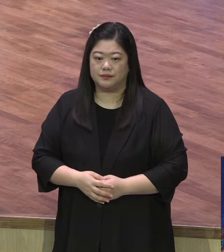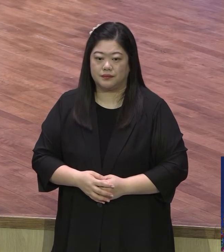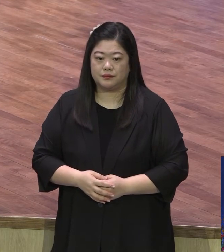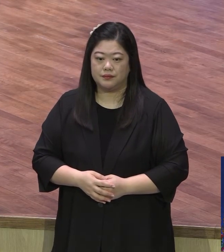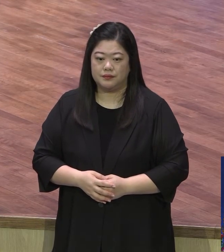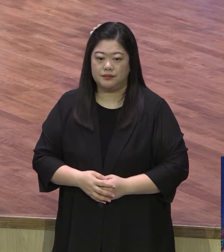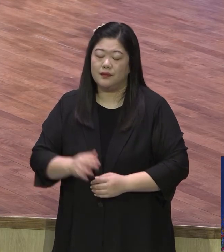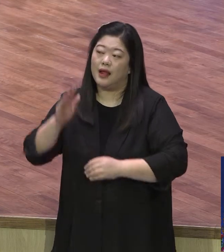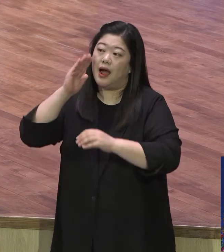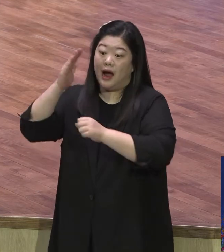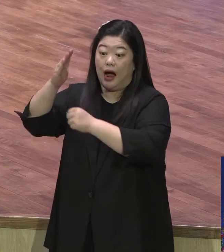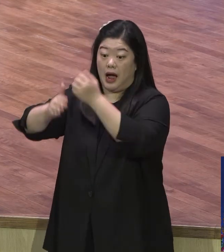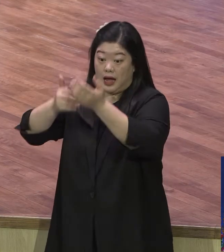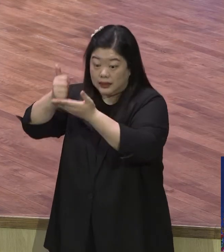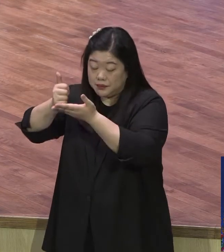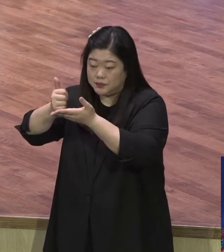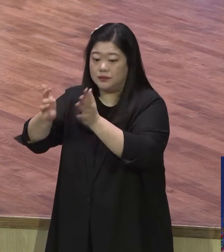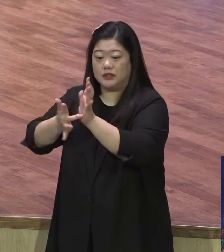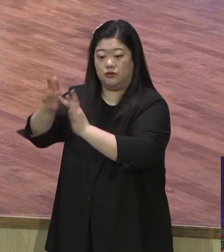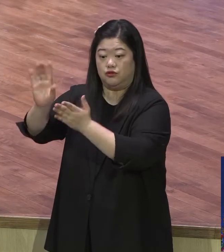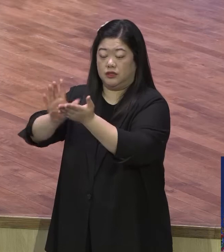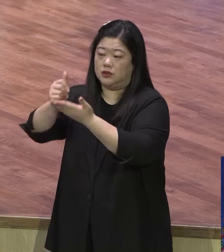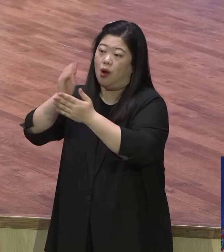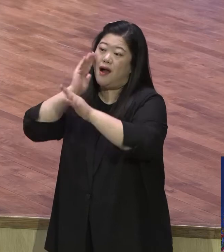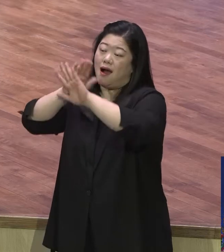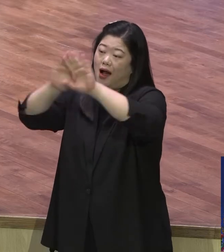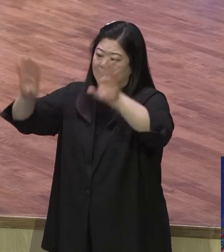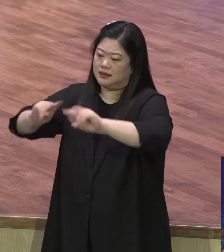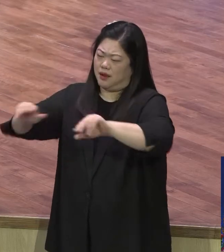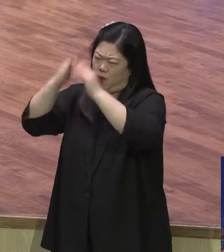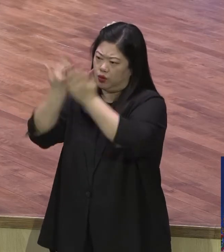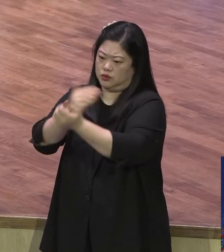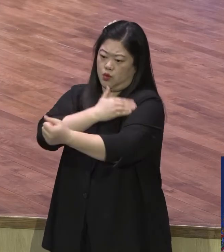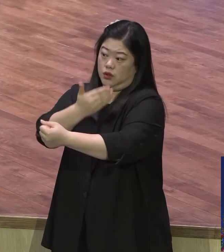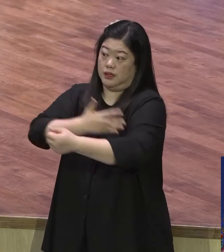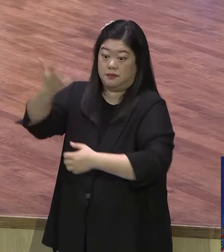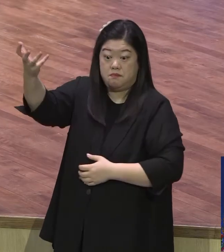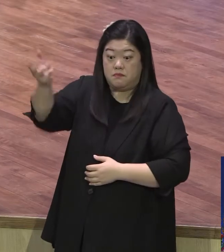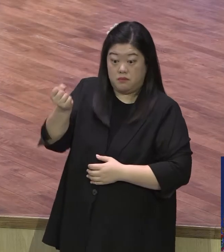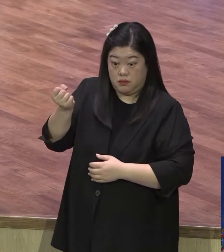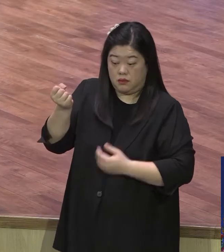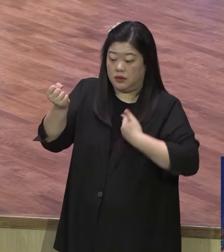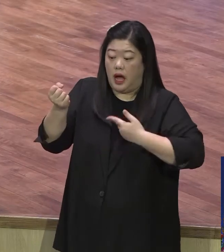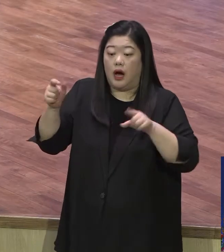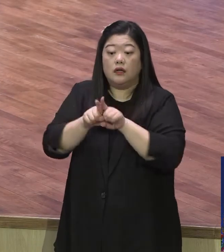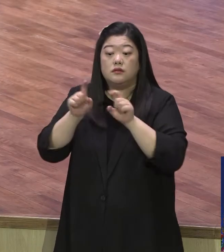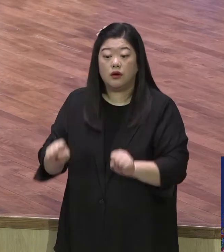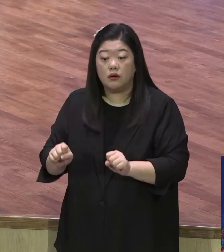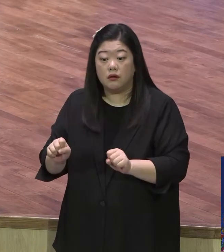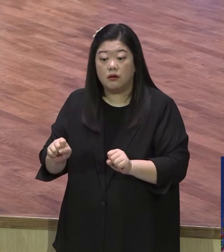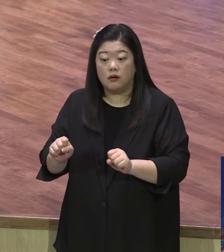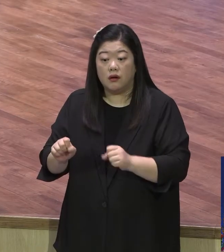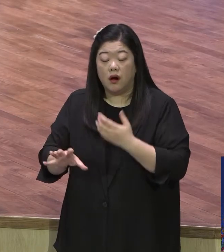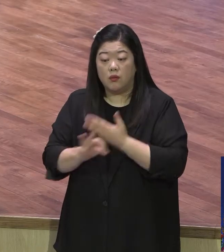하늘과 땅에 권세를 가지신 예수 지금 나와 함께 역사하신대 뭐 문제가 되겠냐